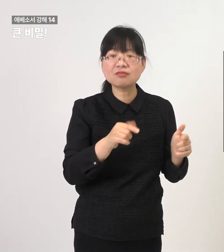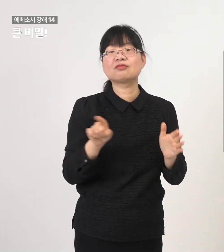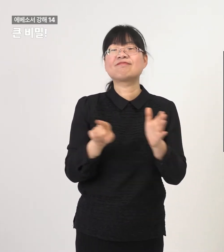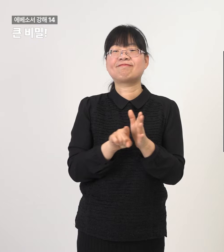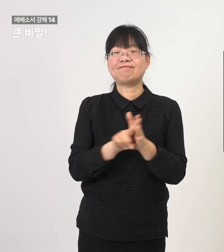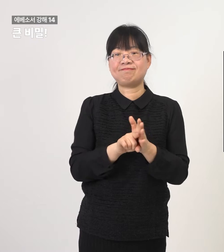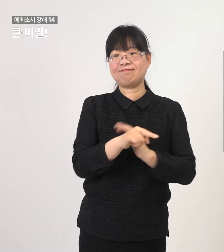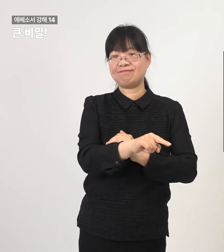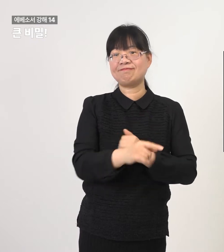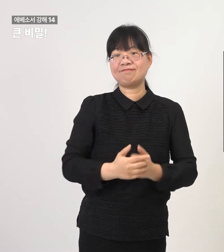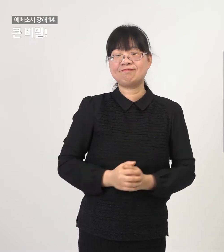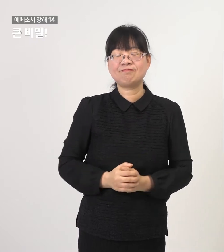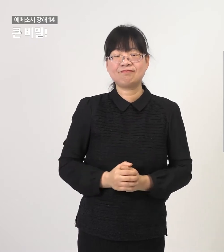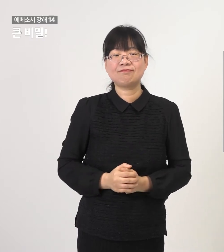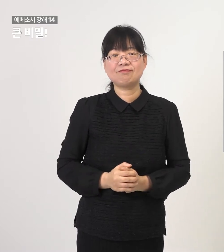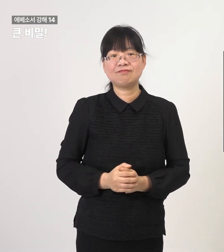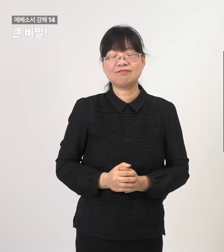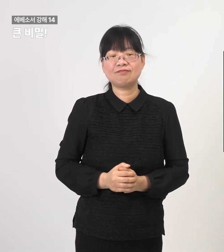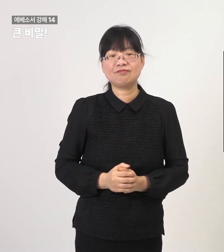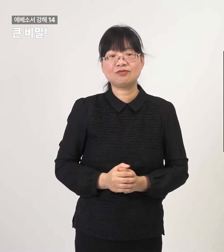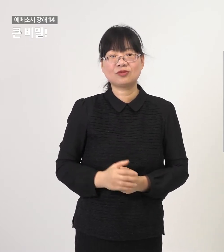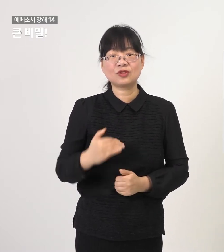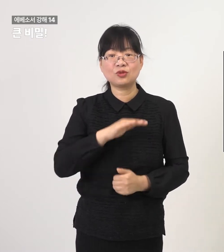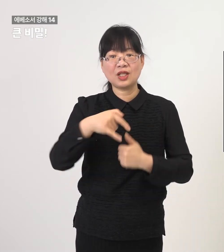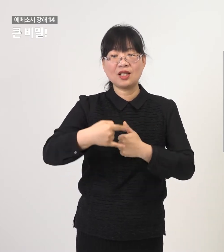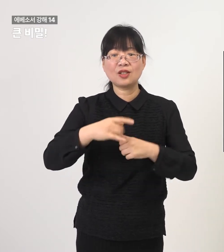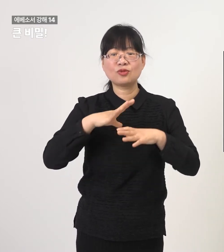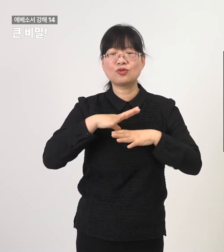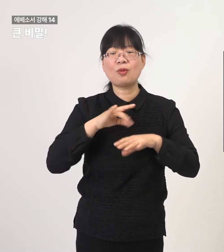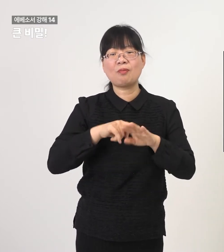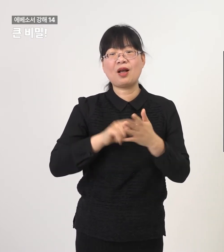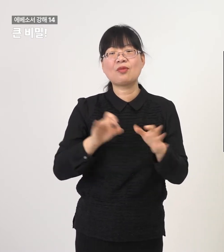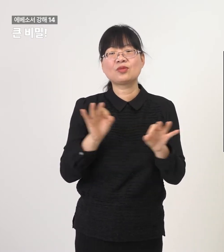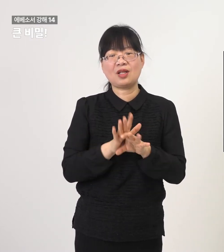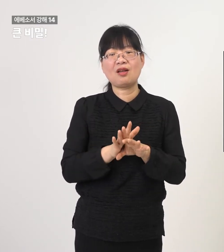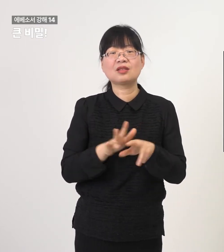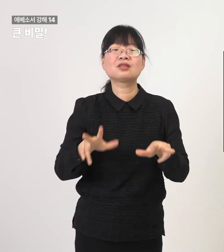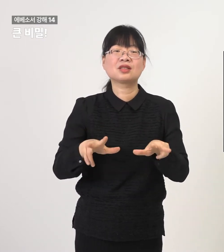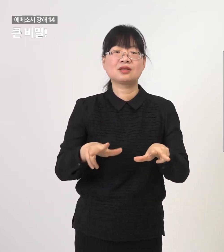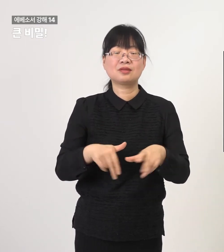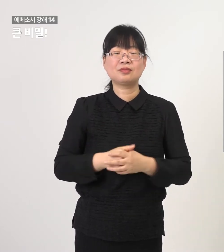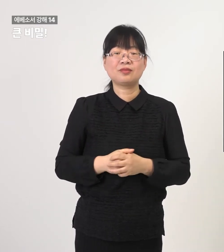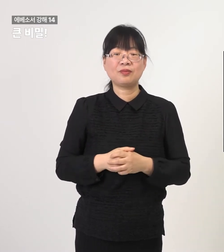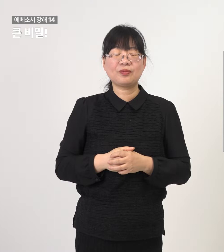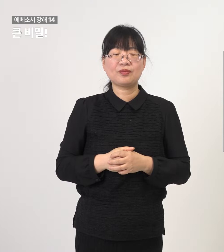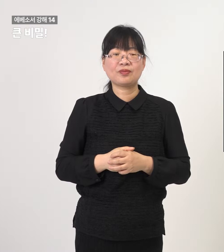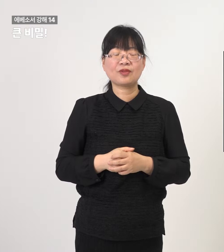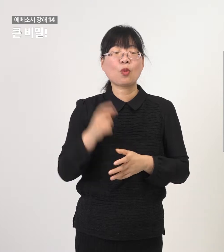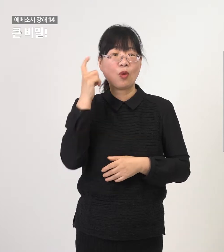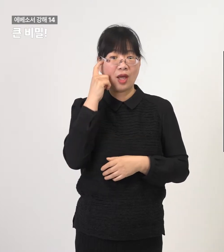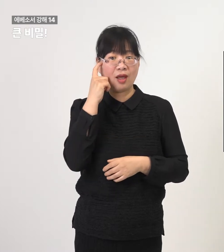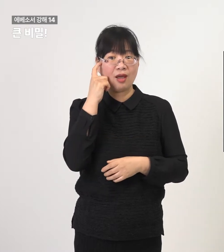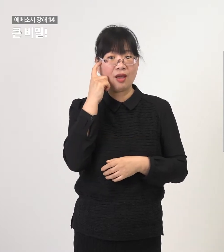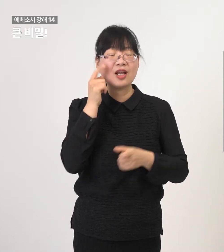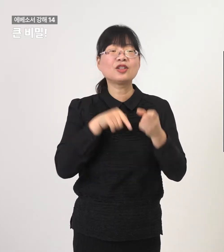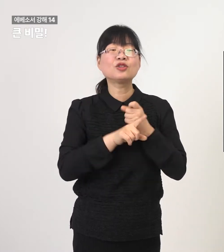신앙이죠. 우리에게 그 두려움이 없어져 버렸어요. 거기에는 이유가 있어요.